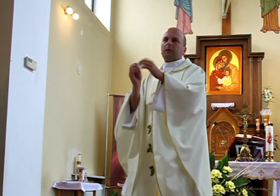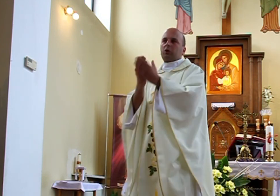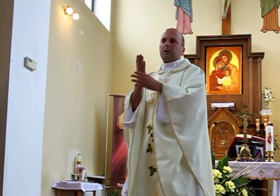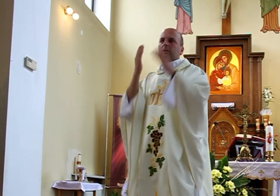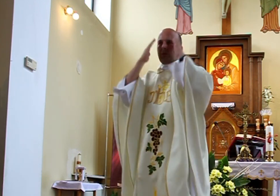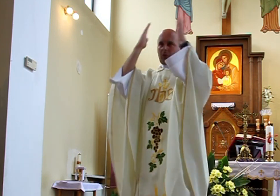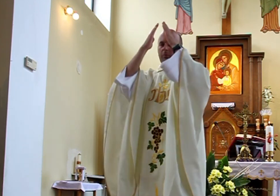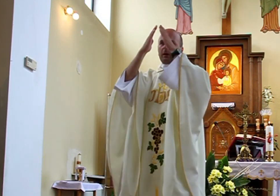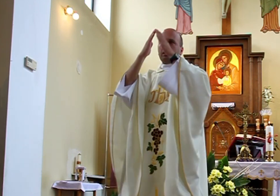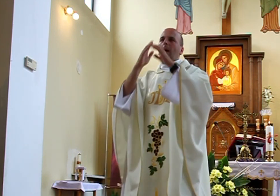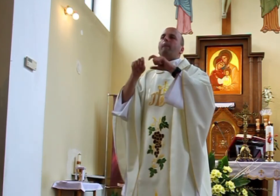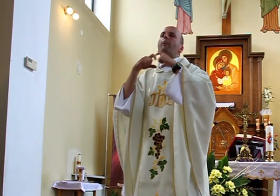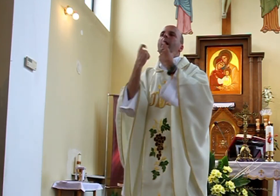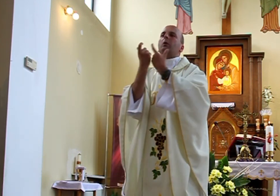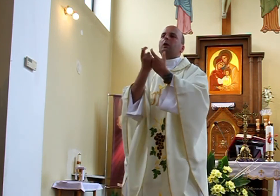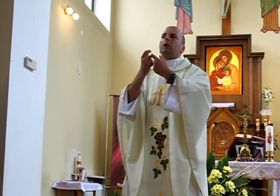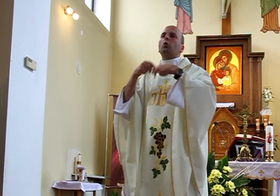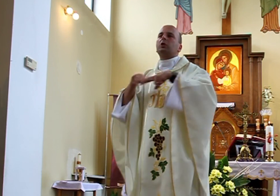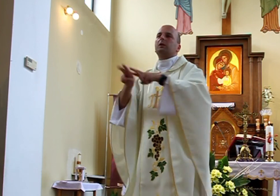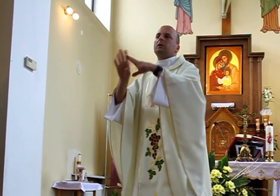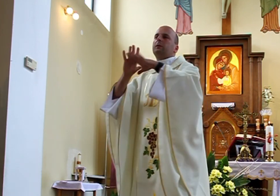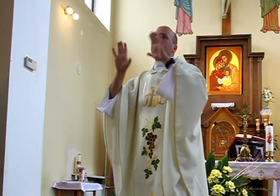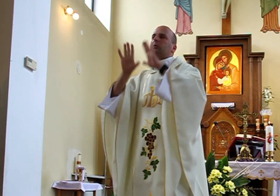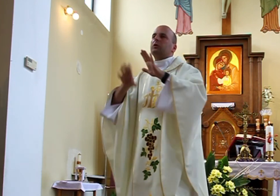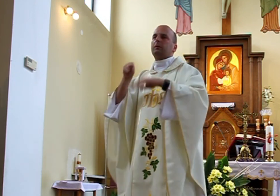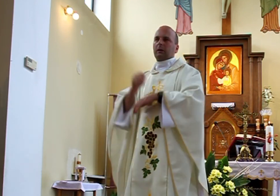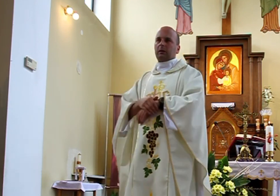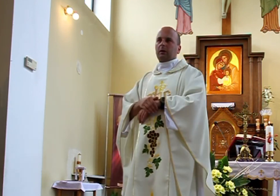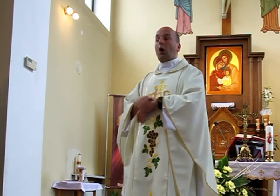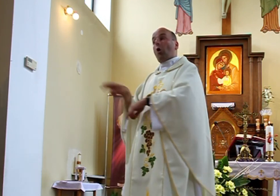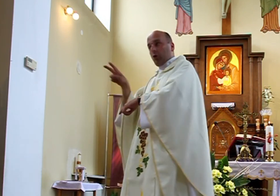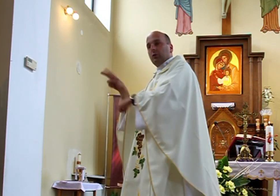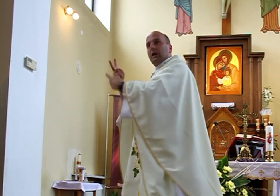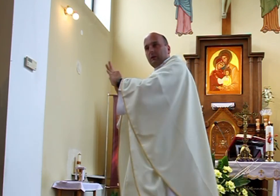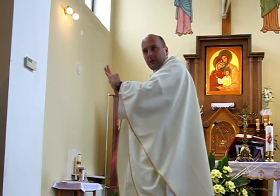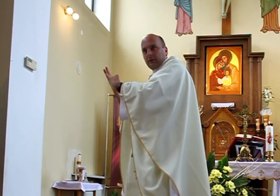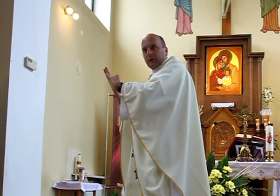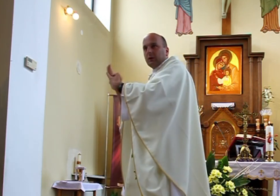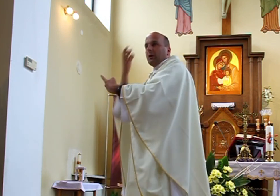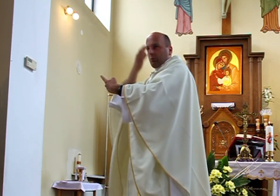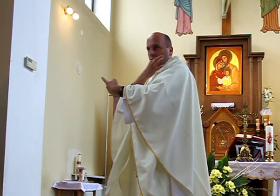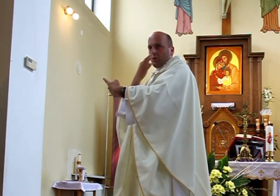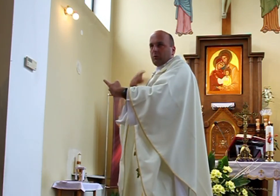przez biskupa pełne uczestnictwo we mszy świętej. Oglądają w telewizji, przyjmują